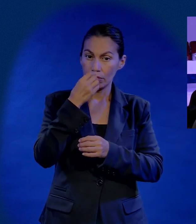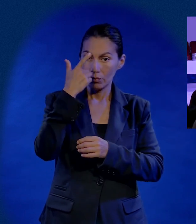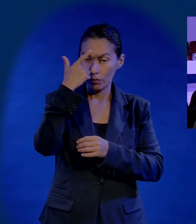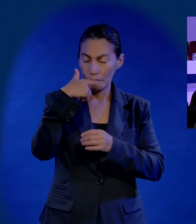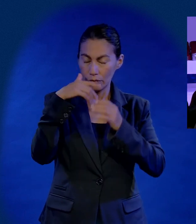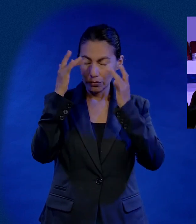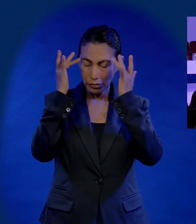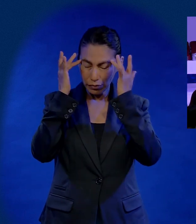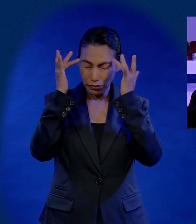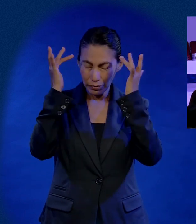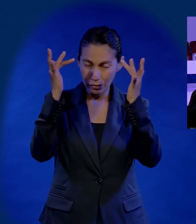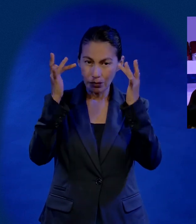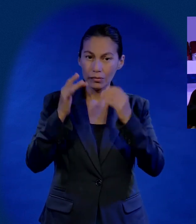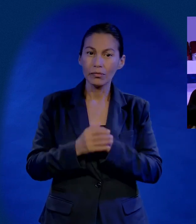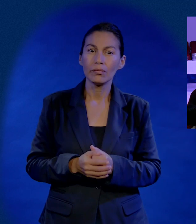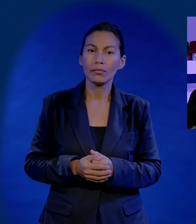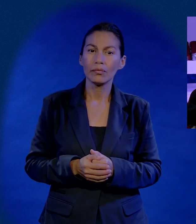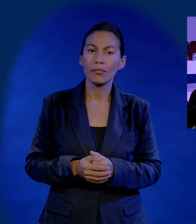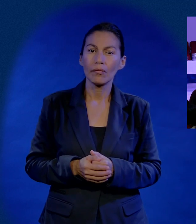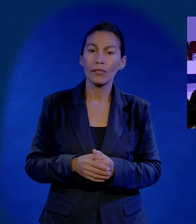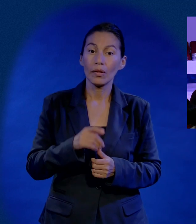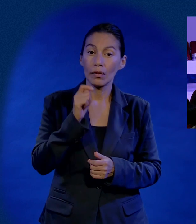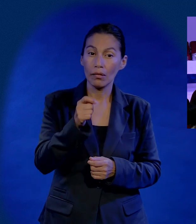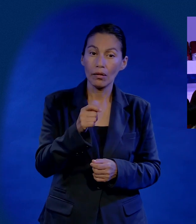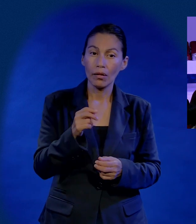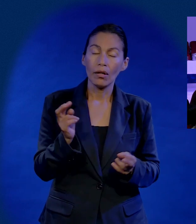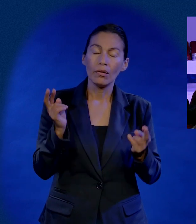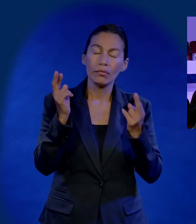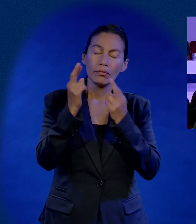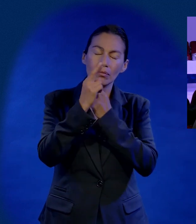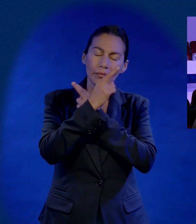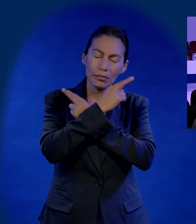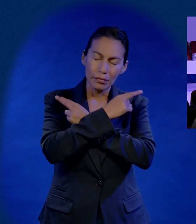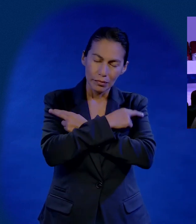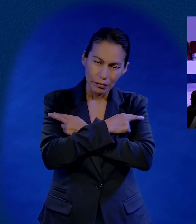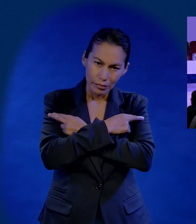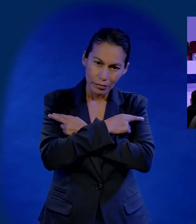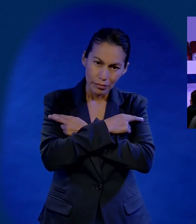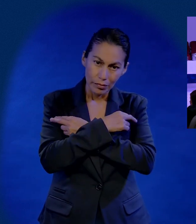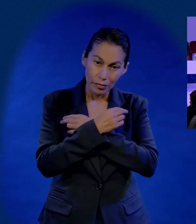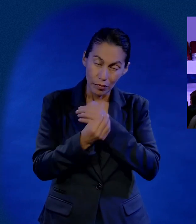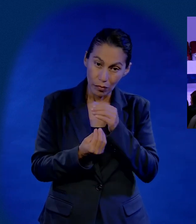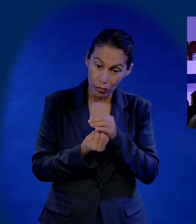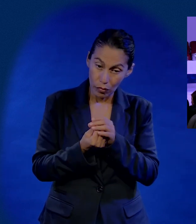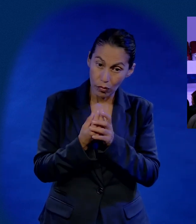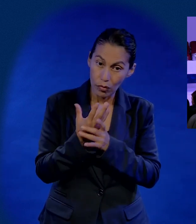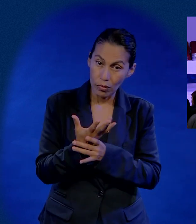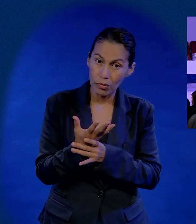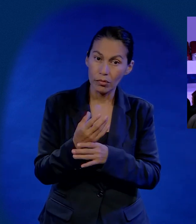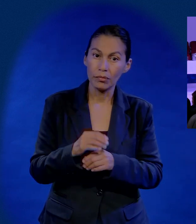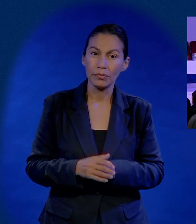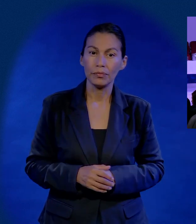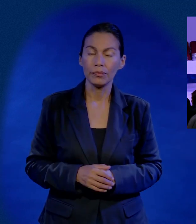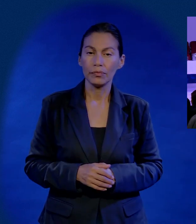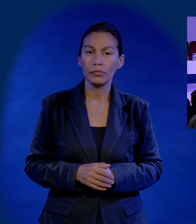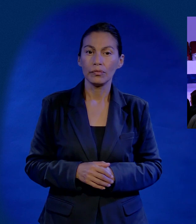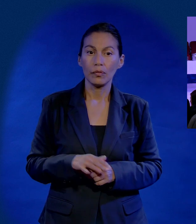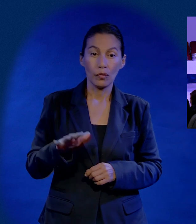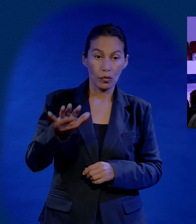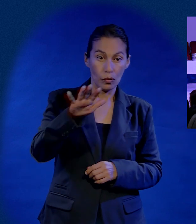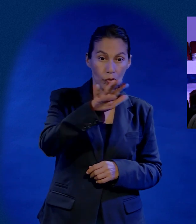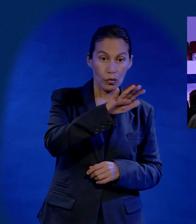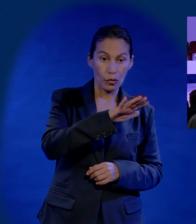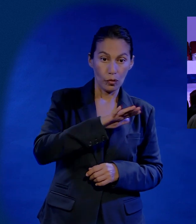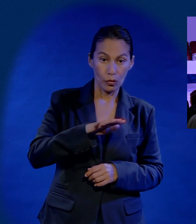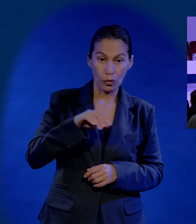Y después participaremos de la Santa Cena, que tiene un significado de renovación, de consagración,